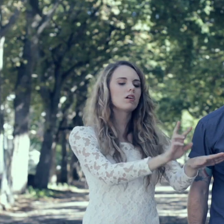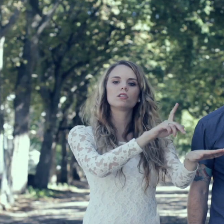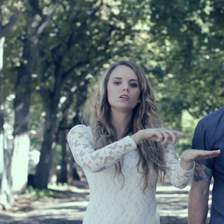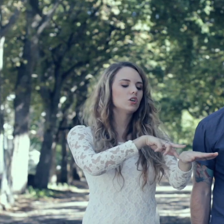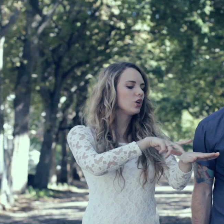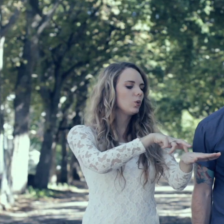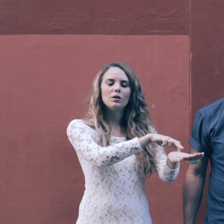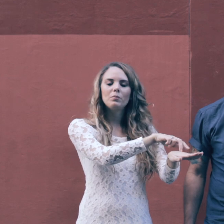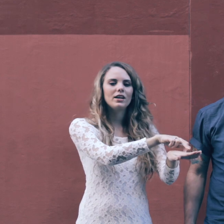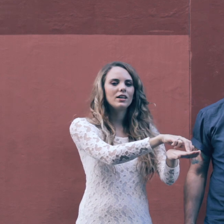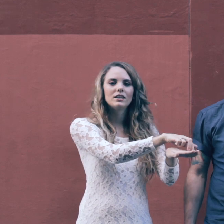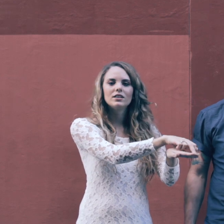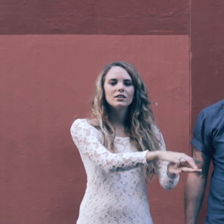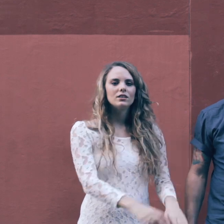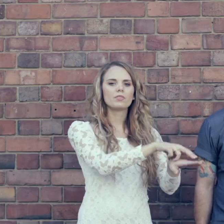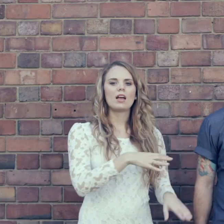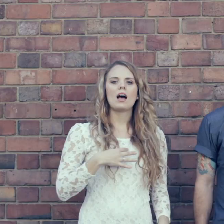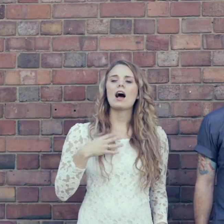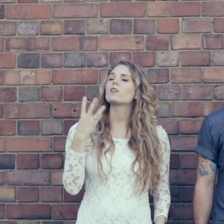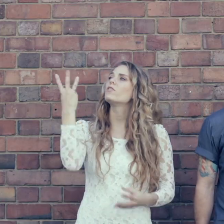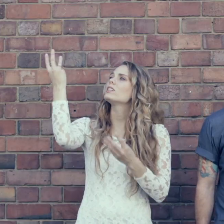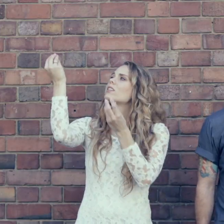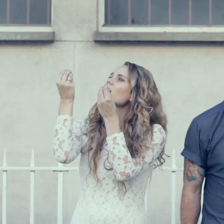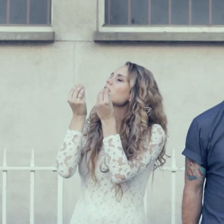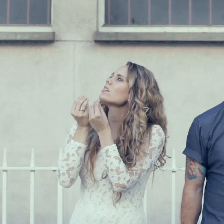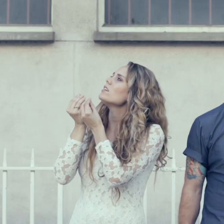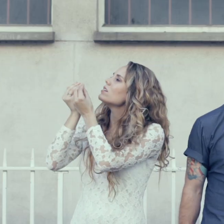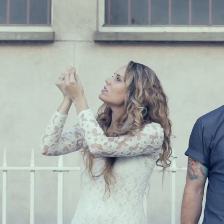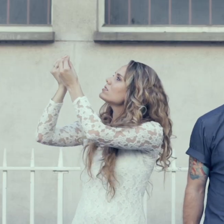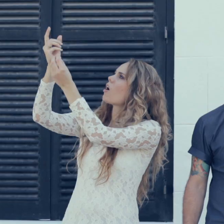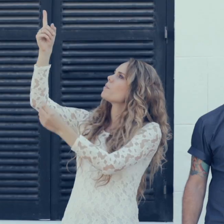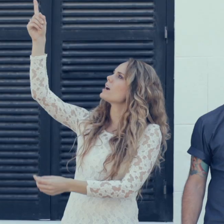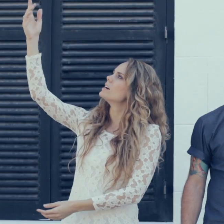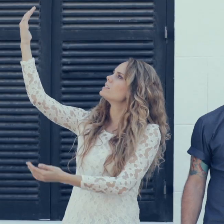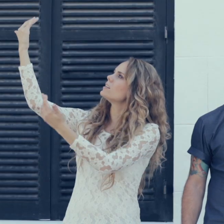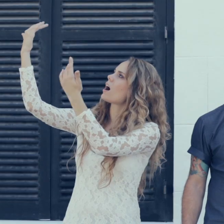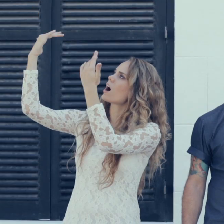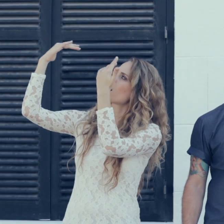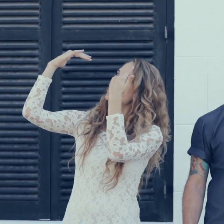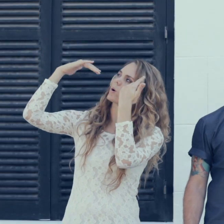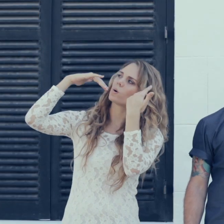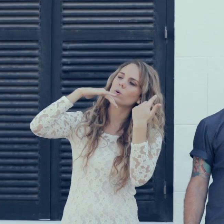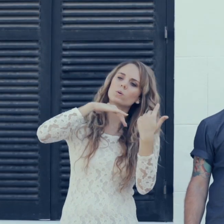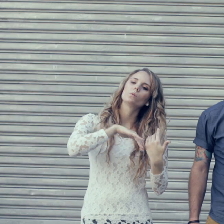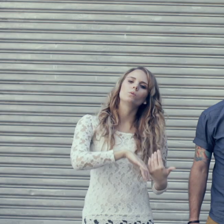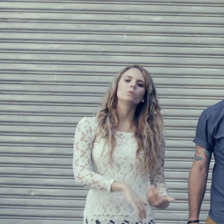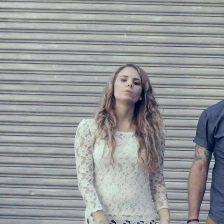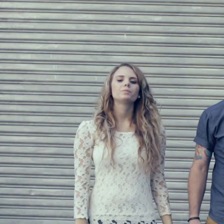je water loop nie. Ik verdrink eerder samen met jou.